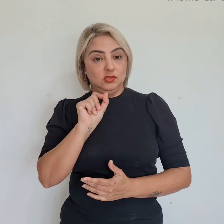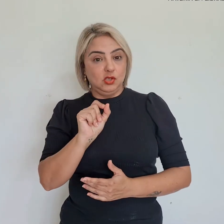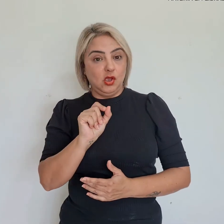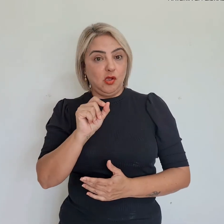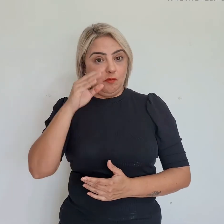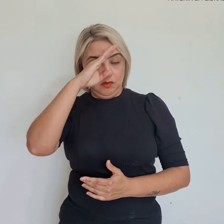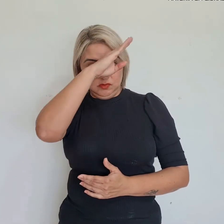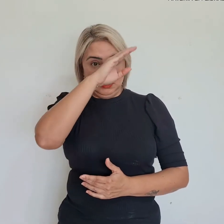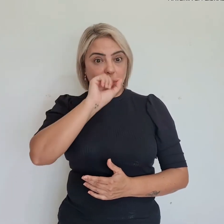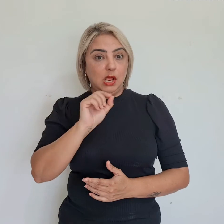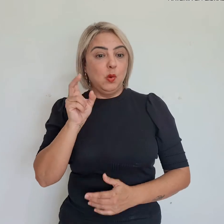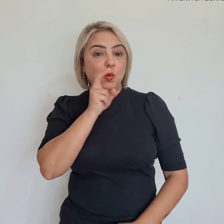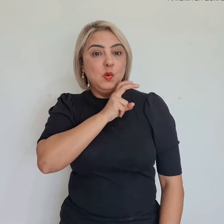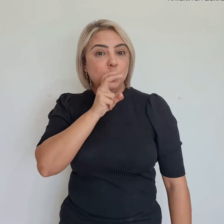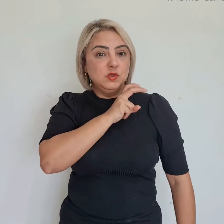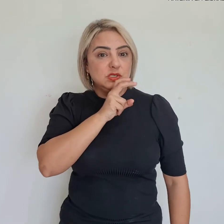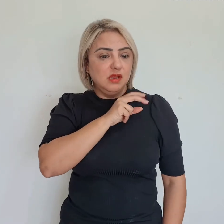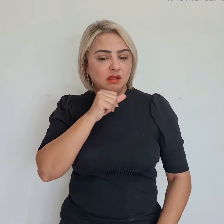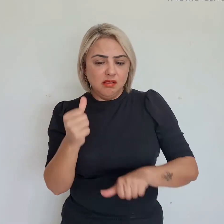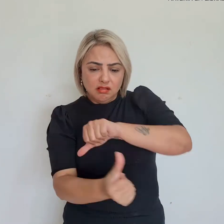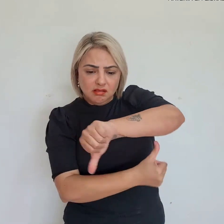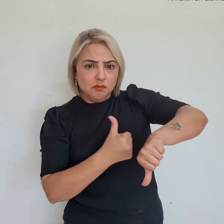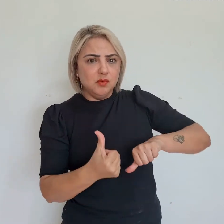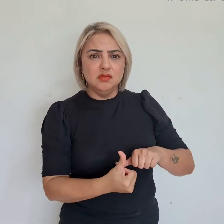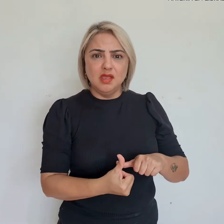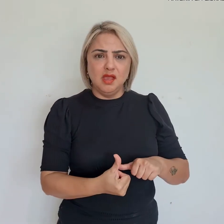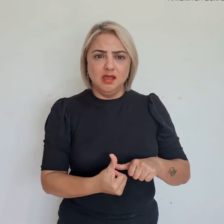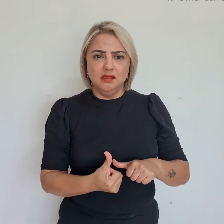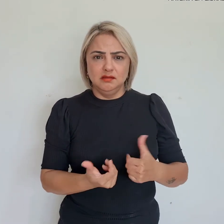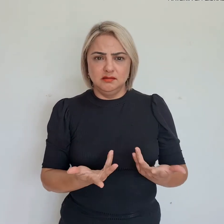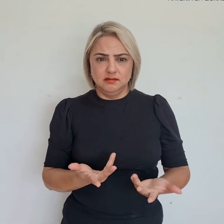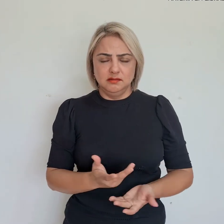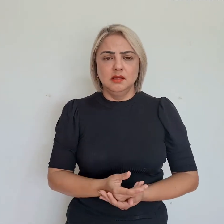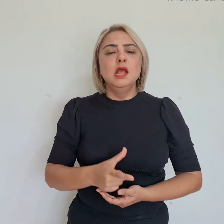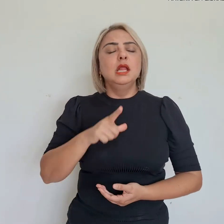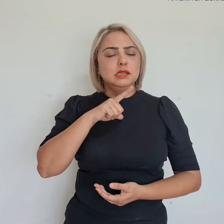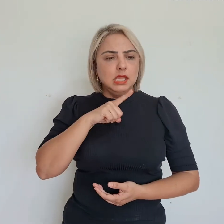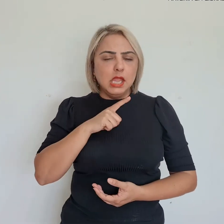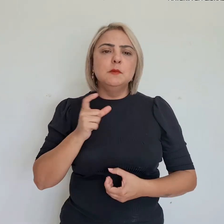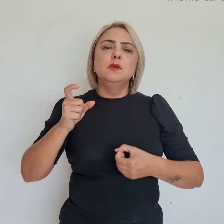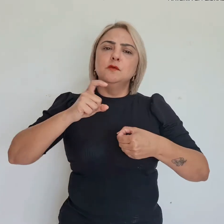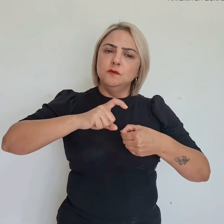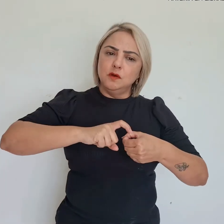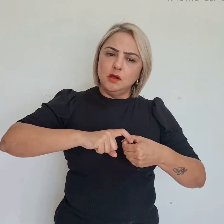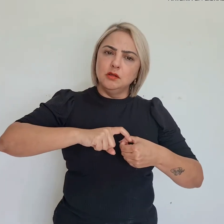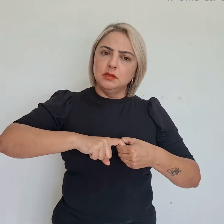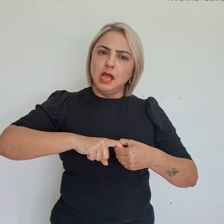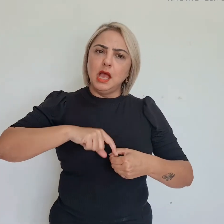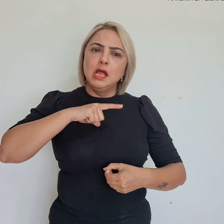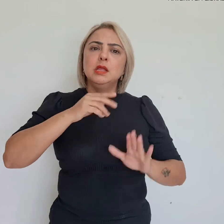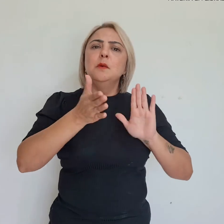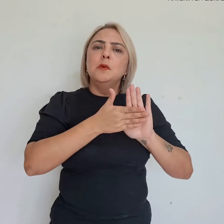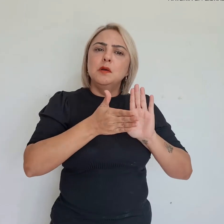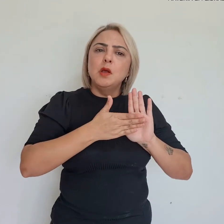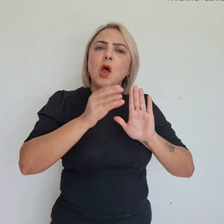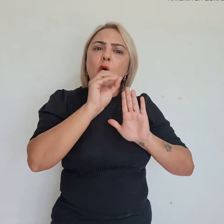é urgente reverter essa situação. Temos de voltar a ter uma pauta ofensiva